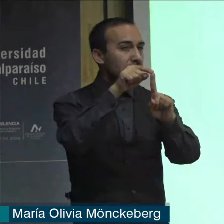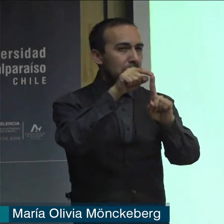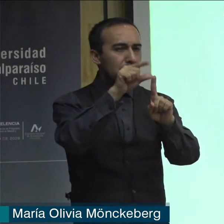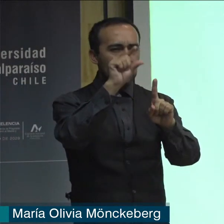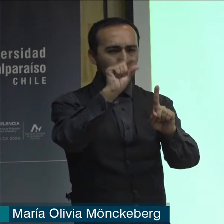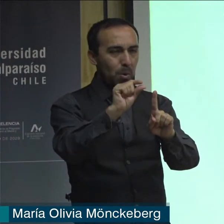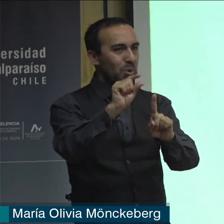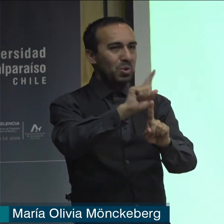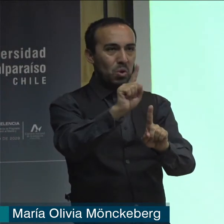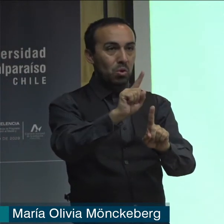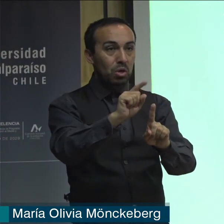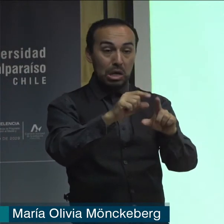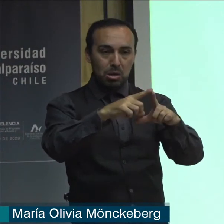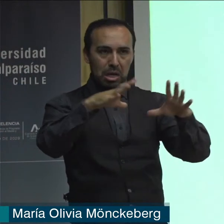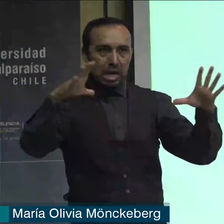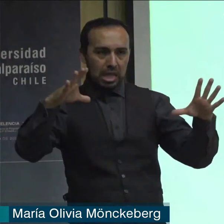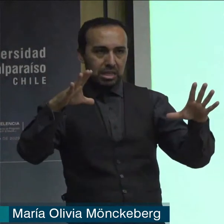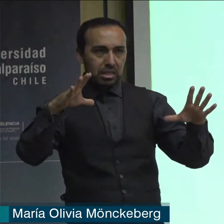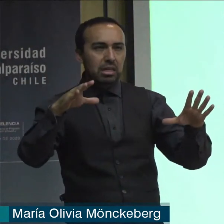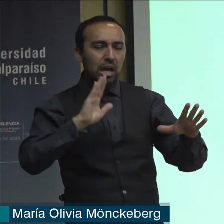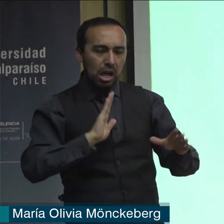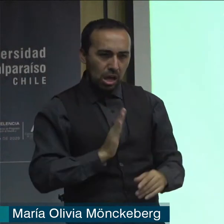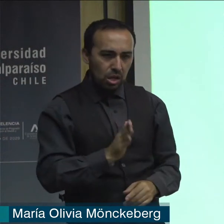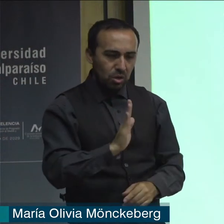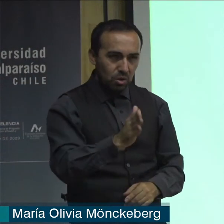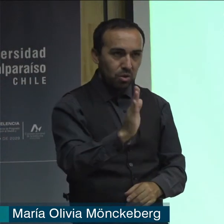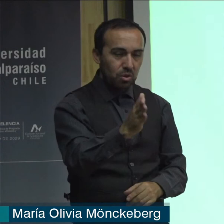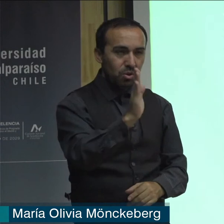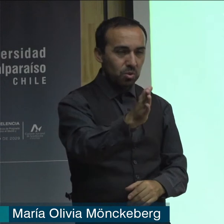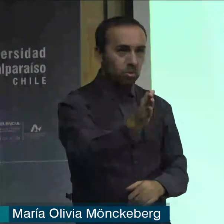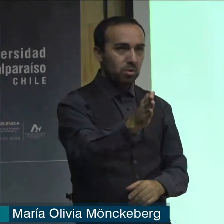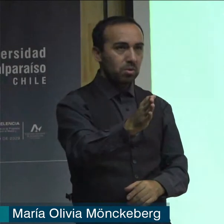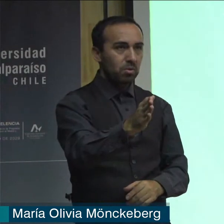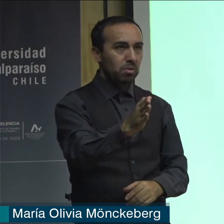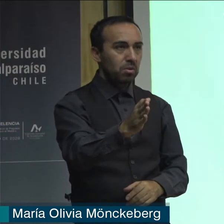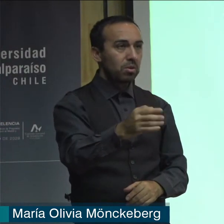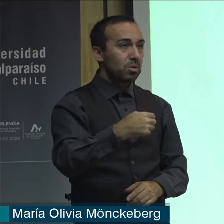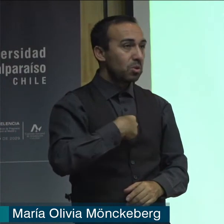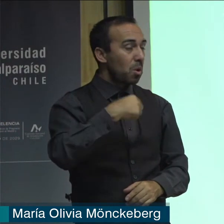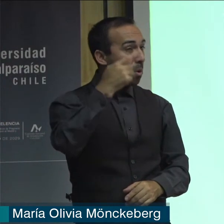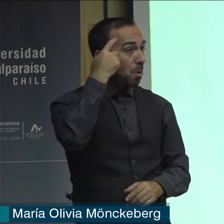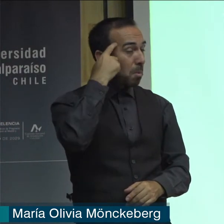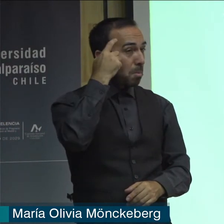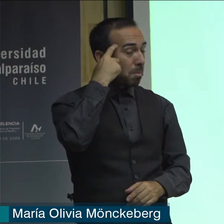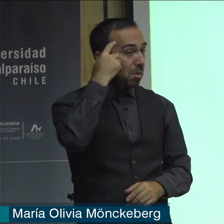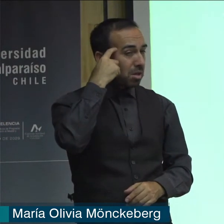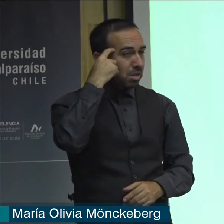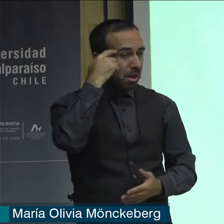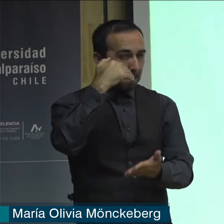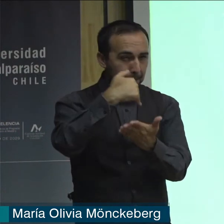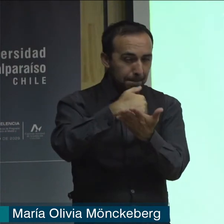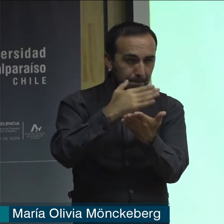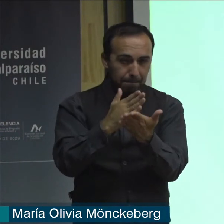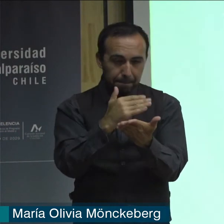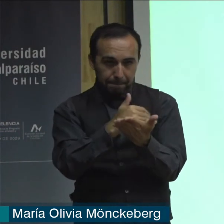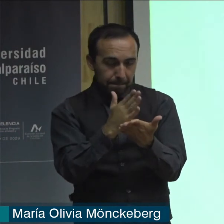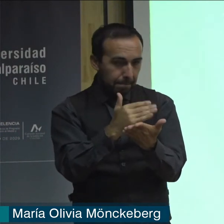y hay que seguir y hay que seguir yo creo que preparándose